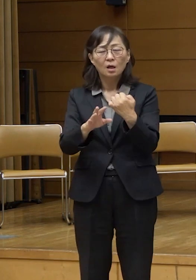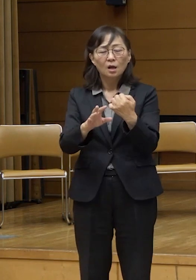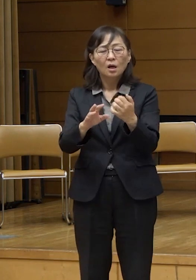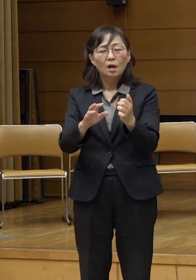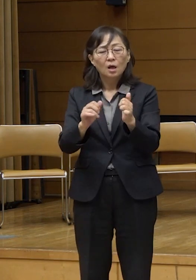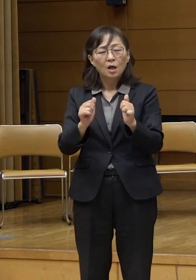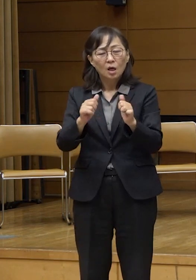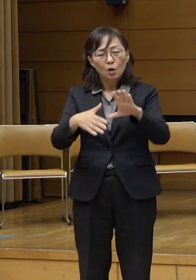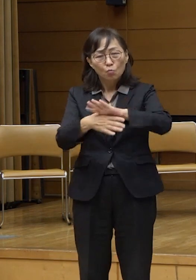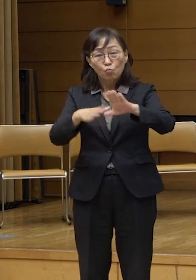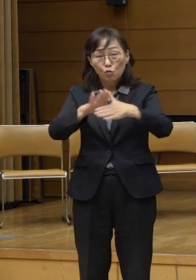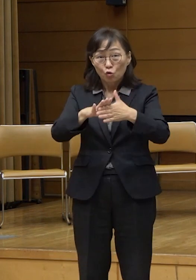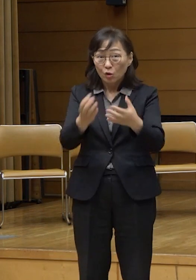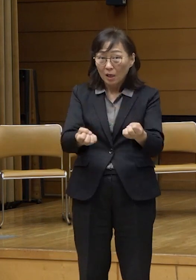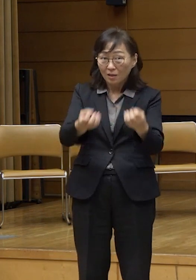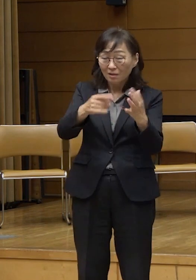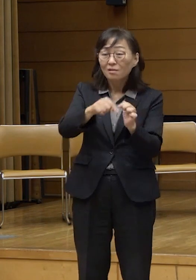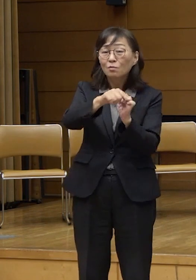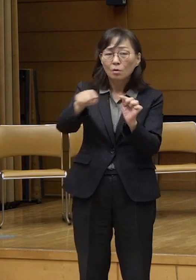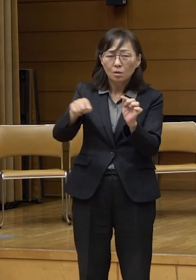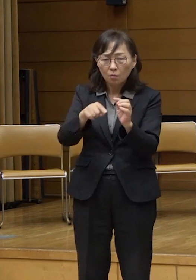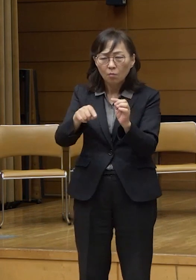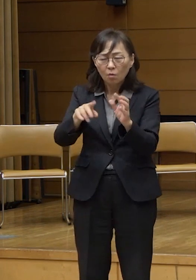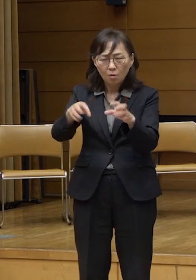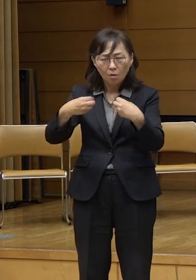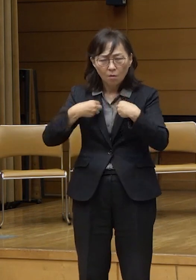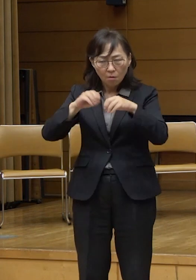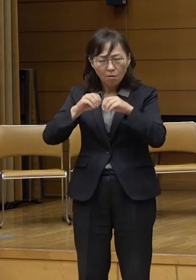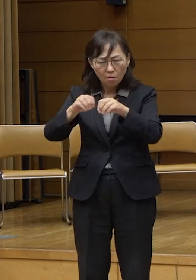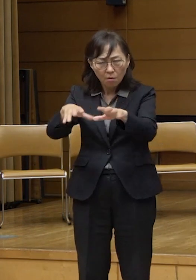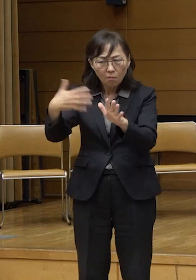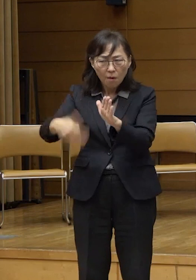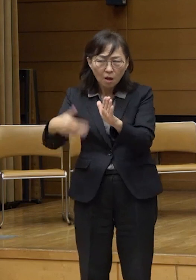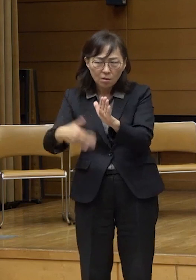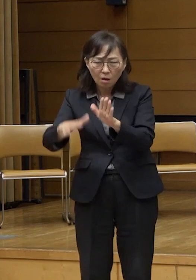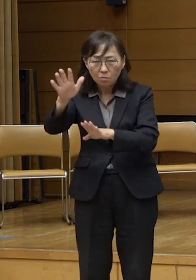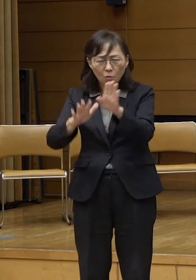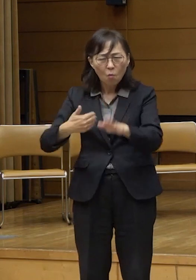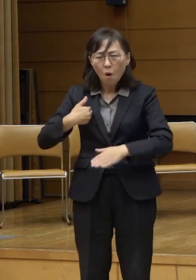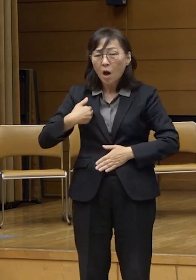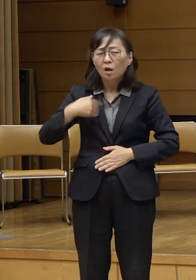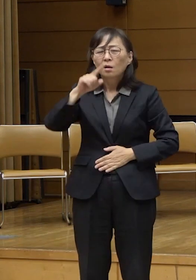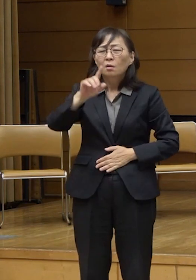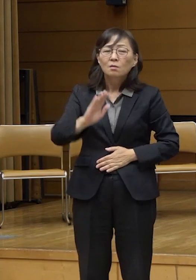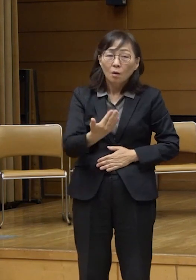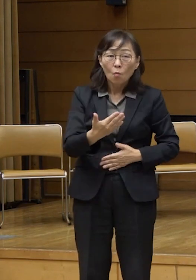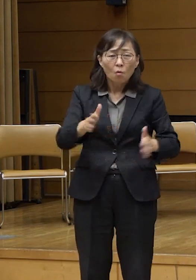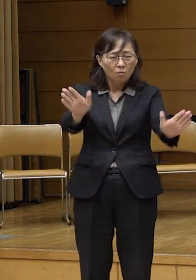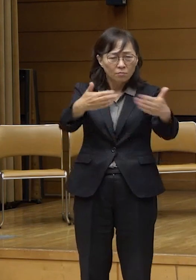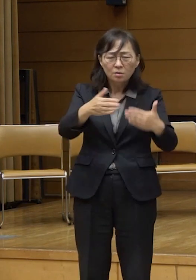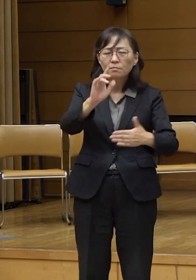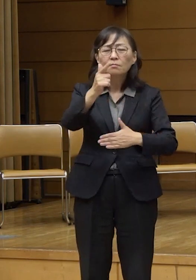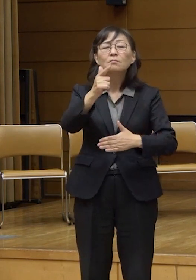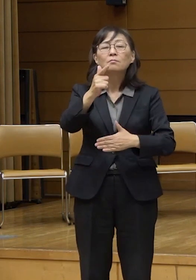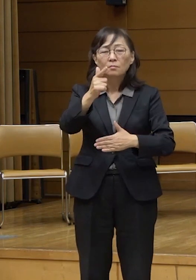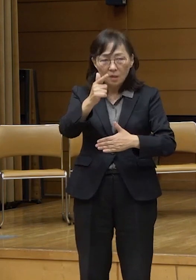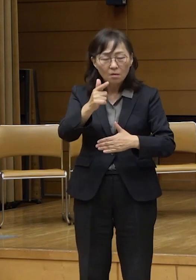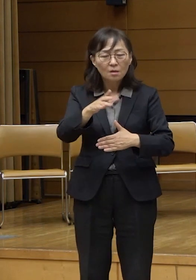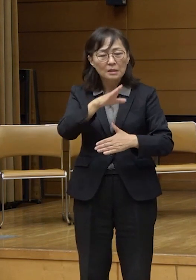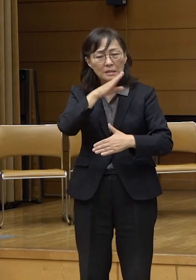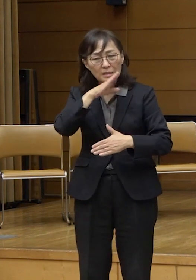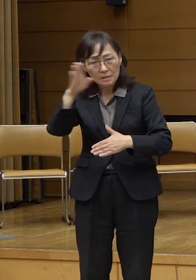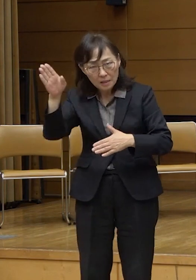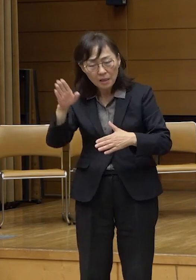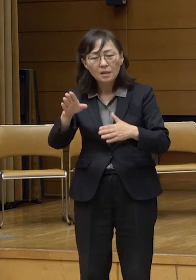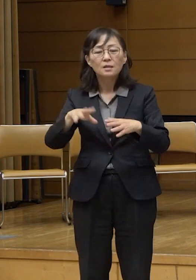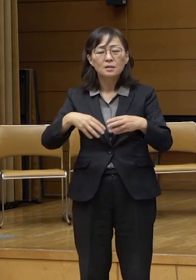症状がないなどの問題はありますけれども、ただまずは先ほど申し上げたようなクラスターの時の対策、それから